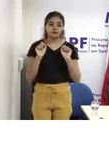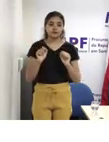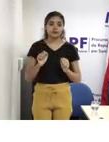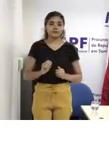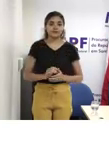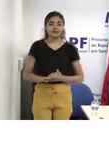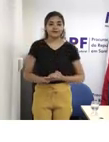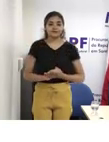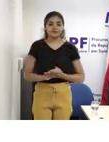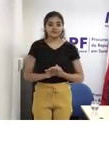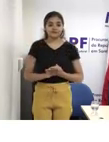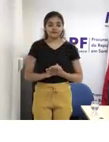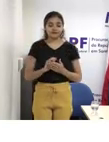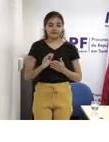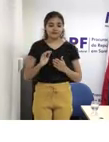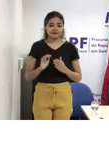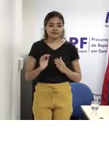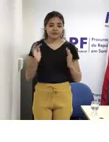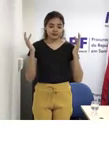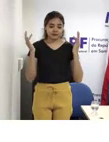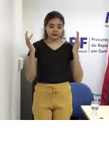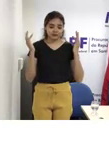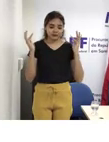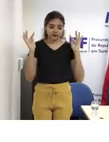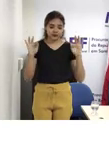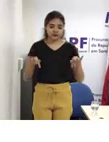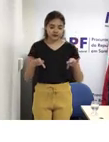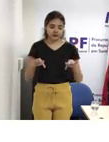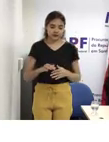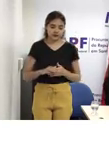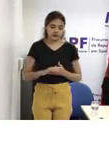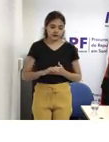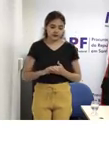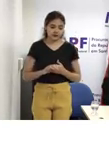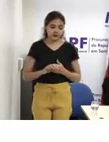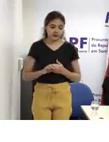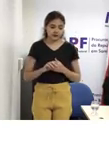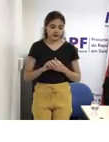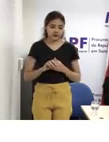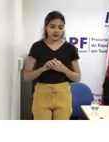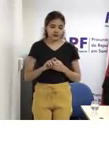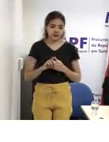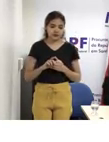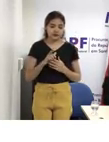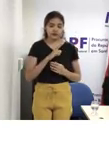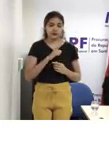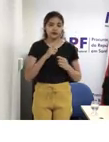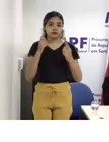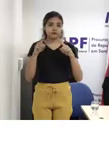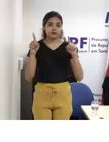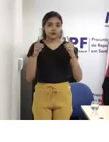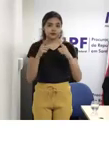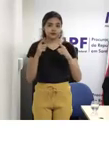Milton Nascimento que chama Maria Maria que ele diz um trecho que eu acho que é muito pertinente diz eh mais é